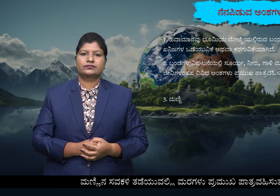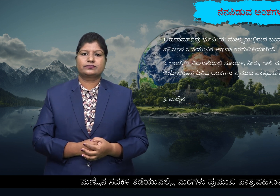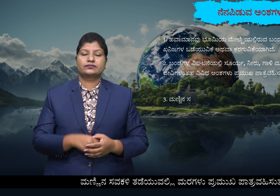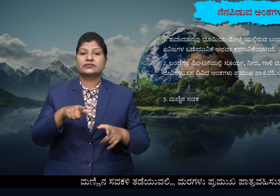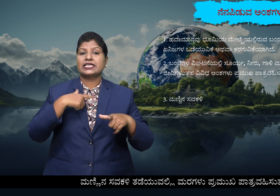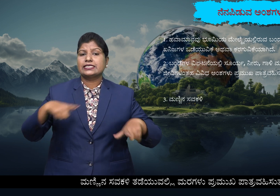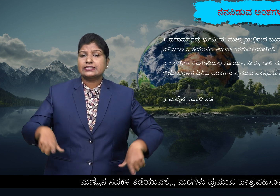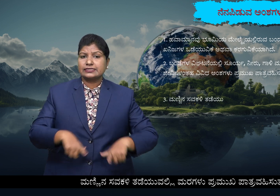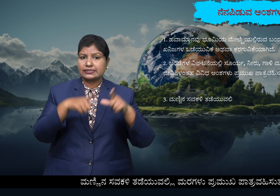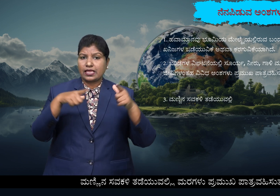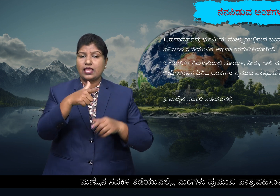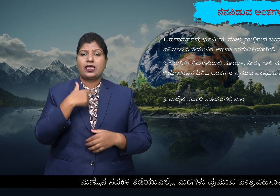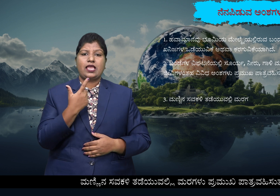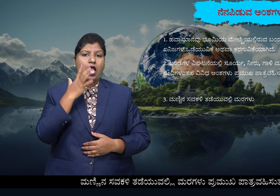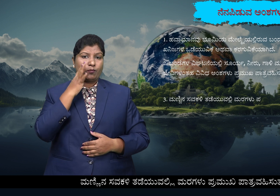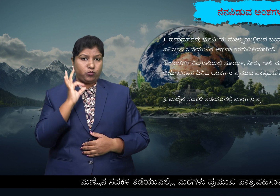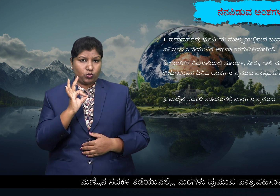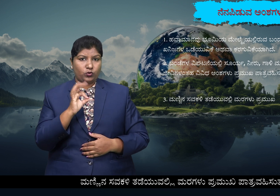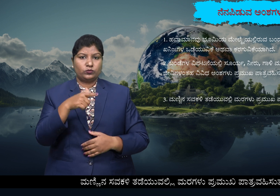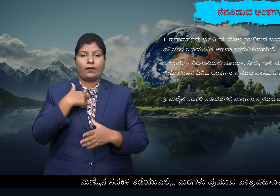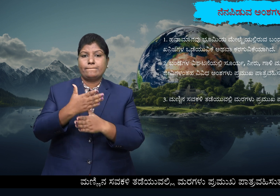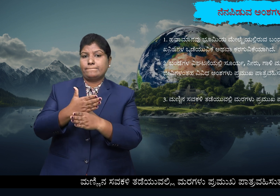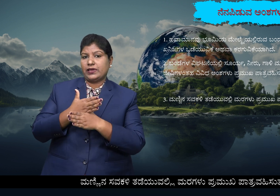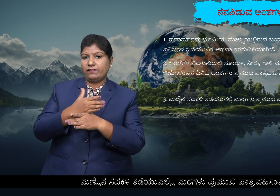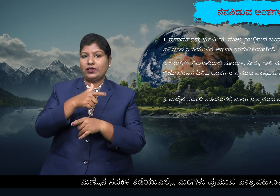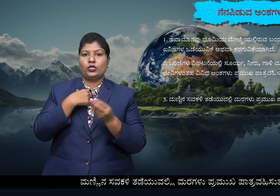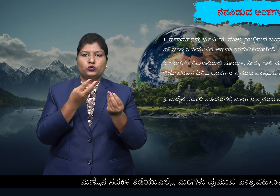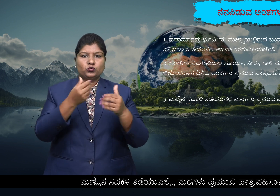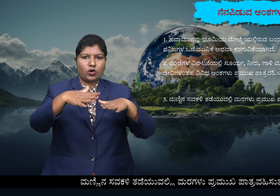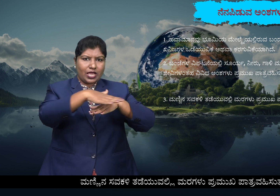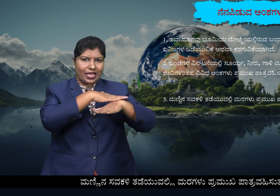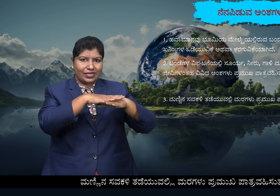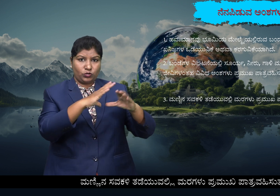ಮಣ್ಣಿನ ಸವಕಳಿ ತಡೆಯುವಲ್ಲಿ ಮರಗಳು ಪ್ರಮುಖ ಪಾತ್ರ ವಹಿಸುತ್ತವೆ.